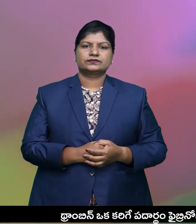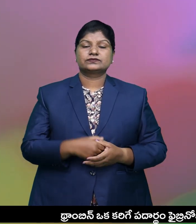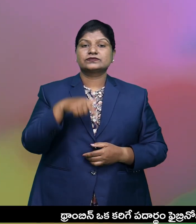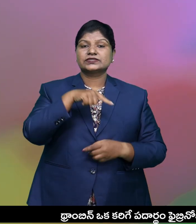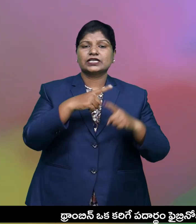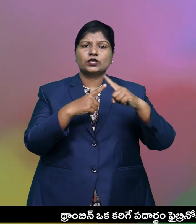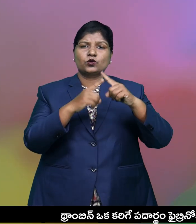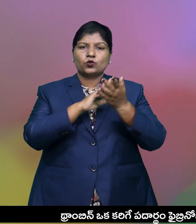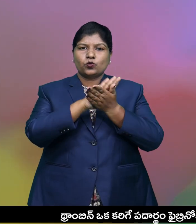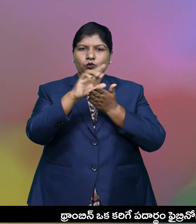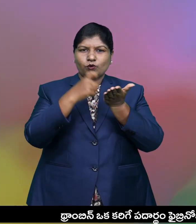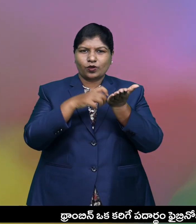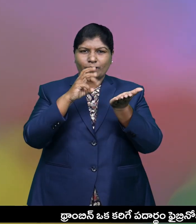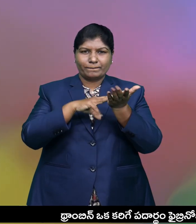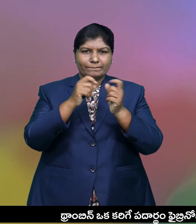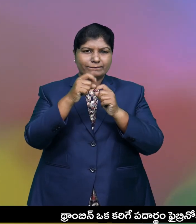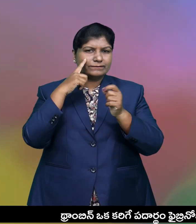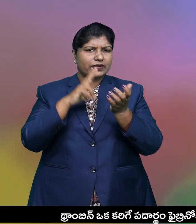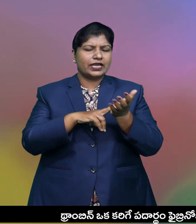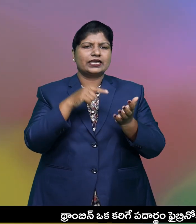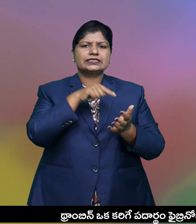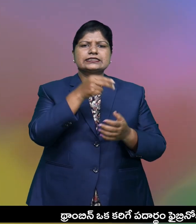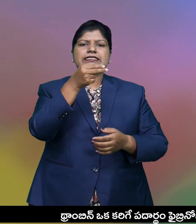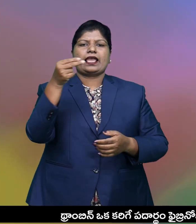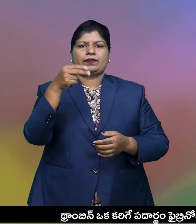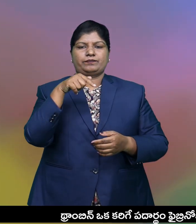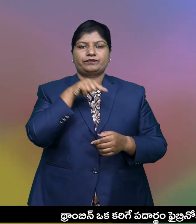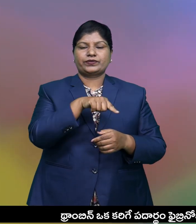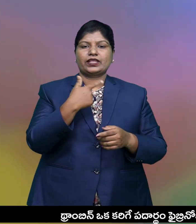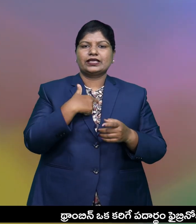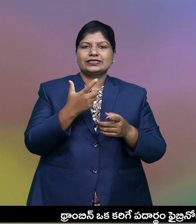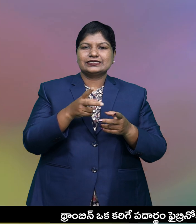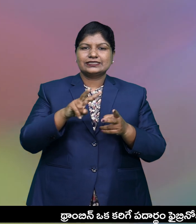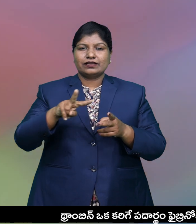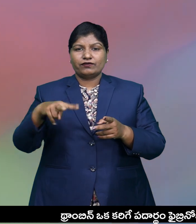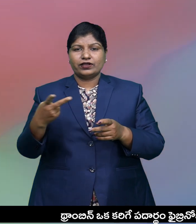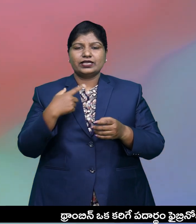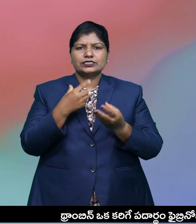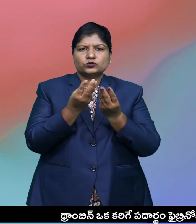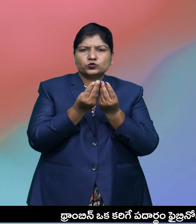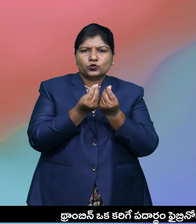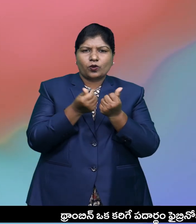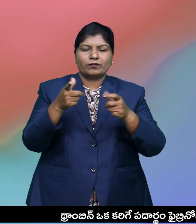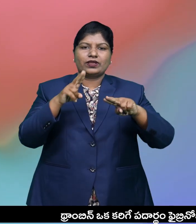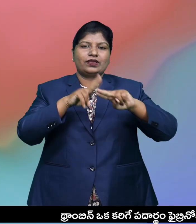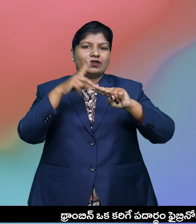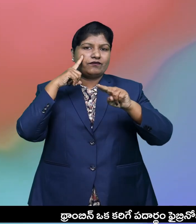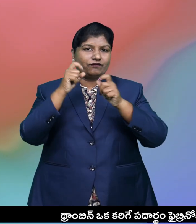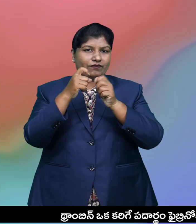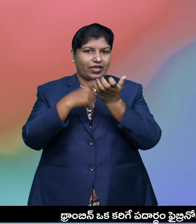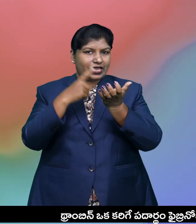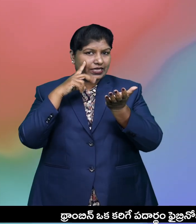థ్రాంబిన్ ఒక కరిగే పదార్థం. ఫైబ్రినోజెన్పై పనిచేస్తుంది. దానిని కరగని ఫైబ్రిన్గా